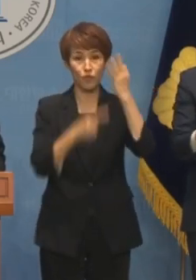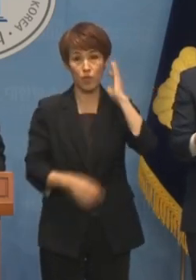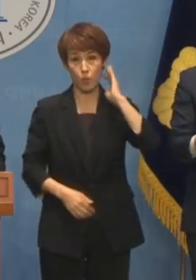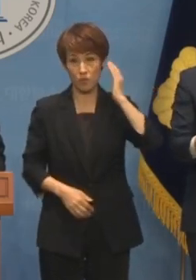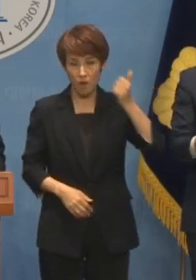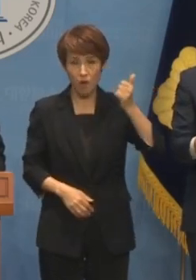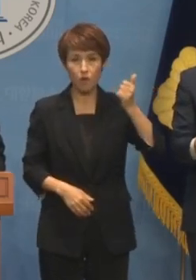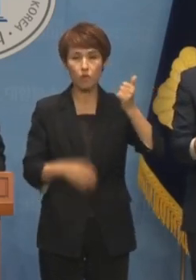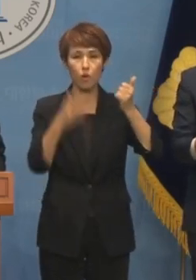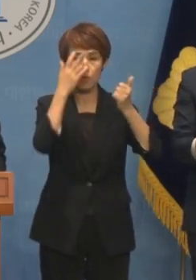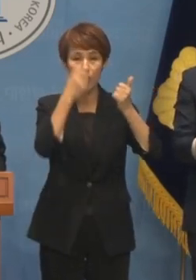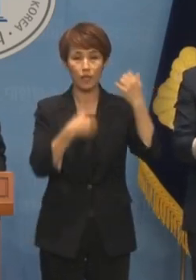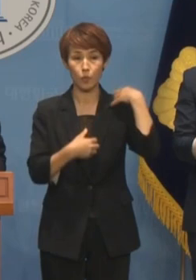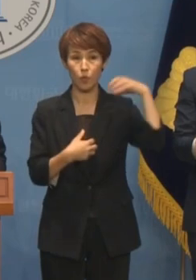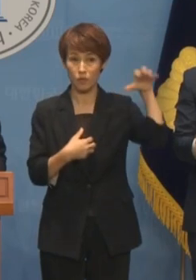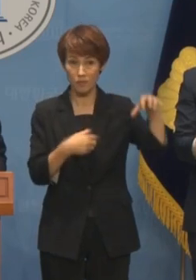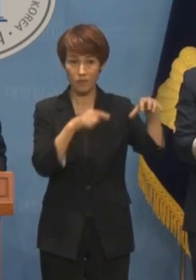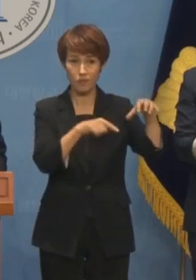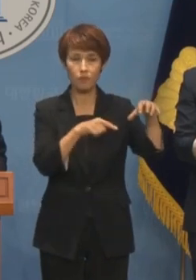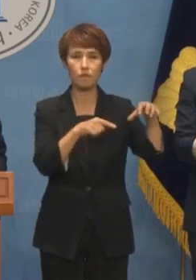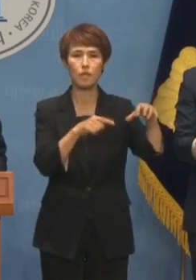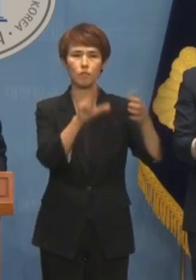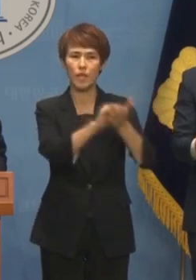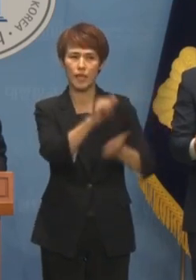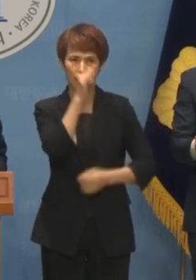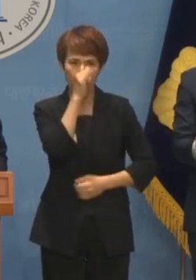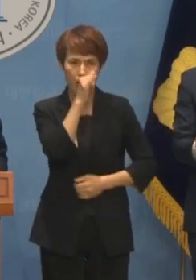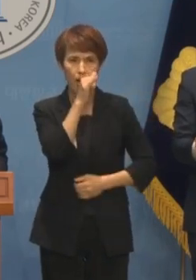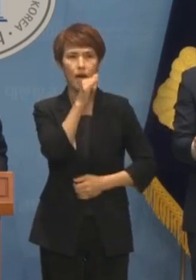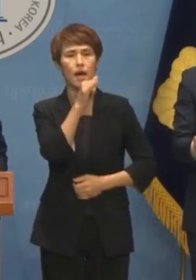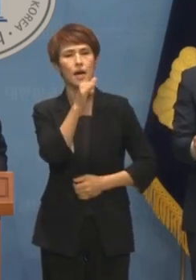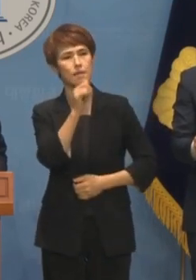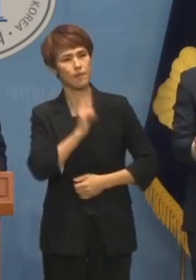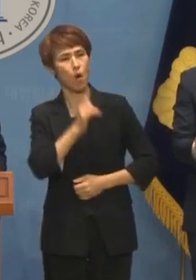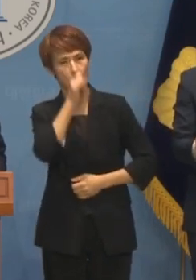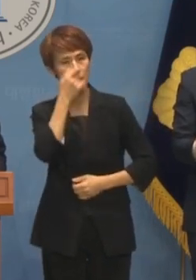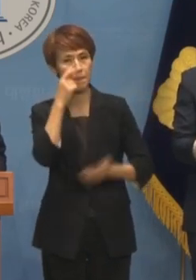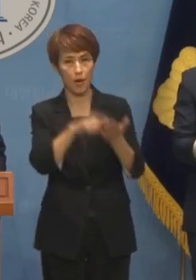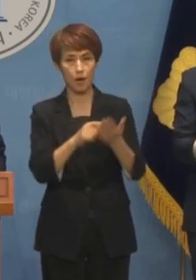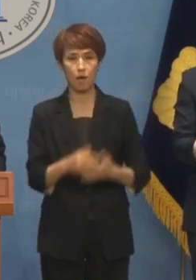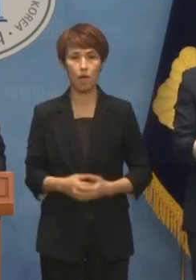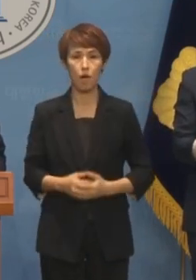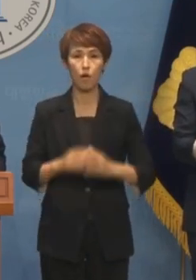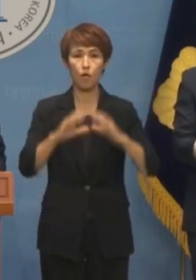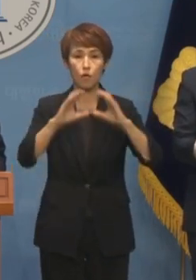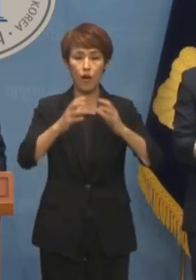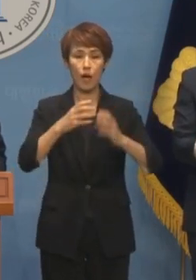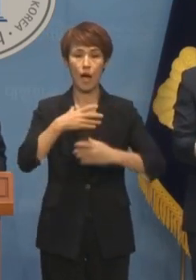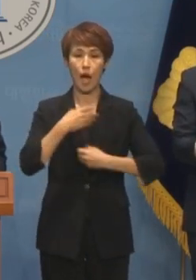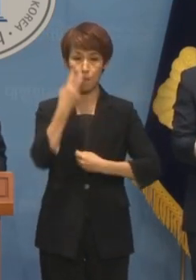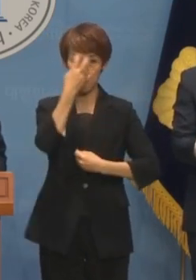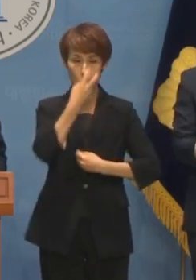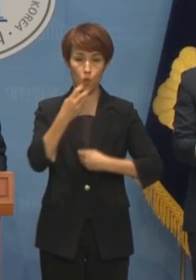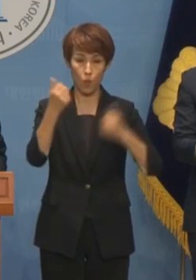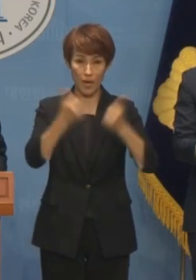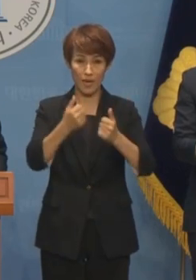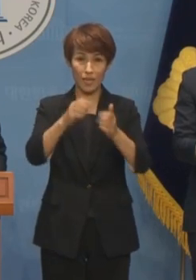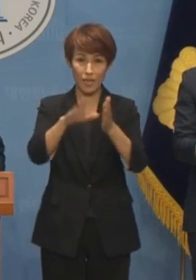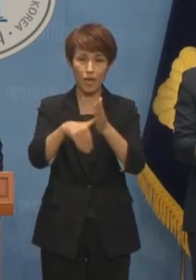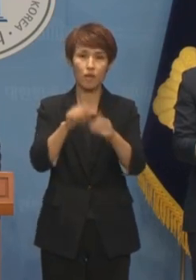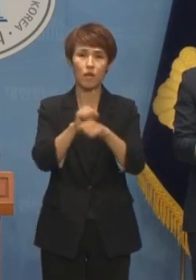대통령실의 부당 개입 정황이 발견됐습니다. 대통령 주재 국가안보실 회의 직후로 추정되는 11시